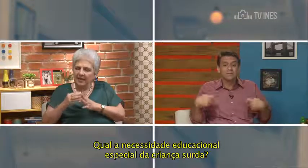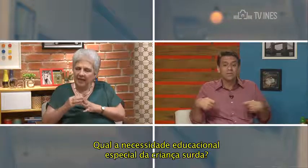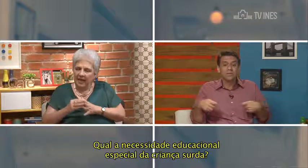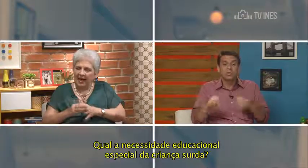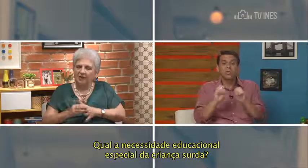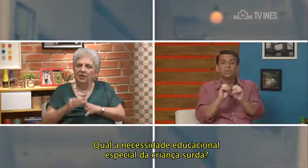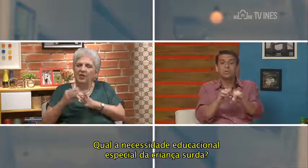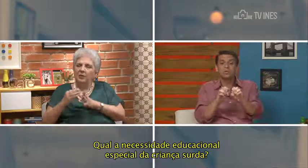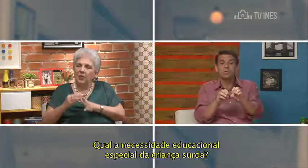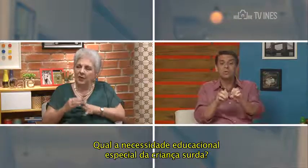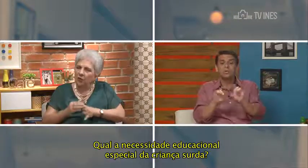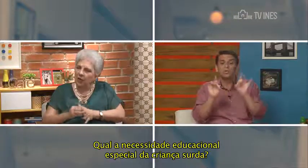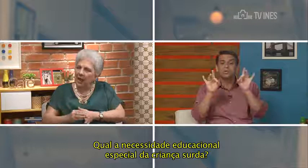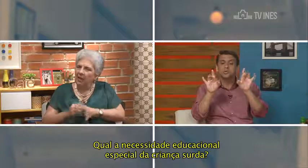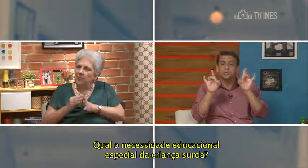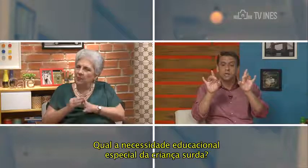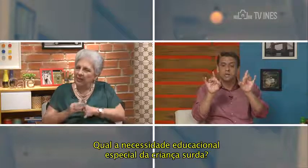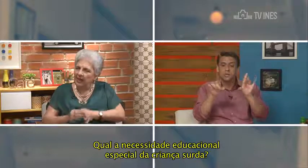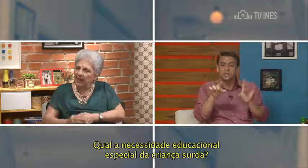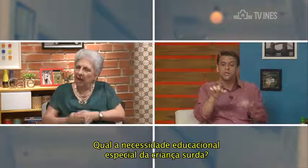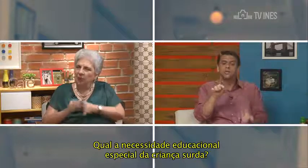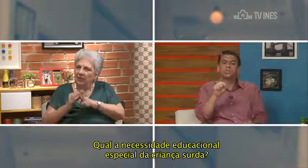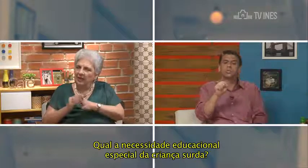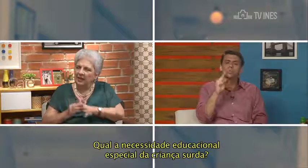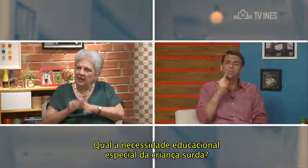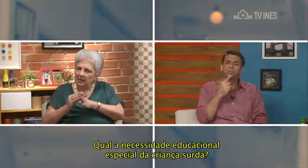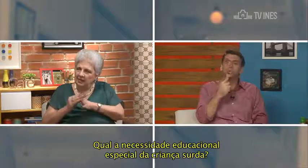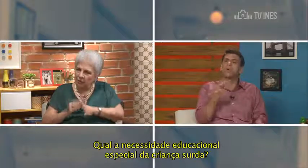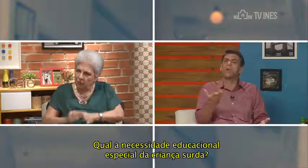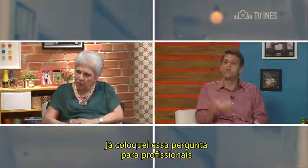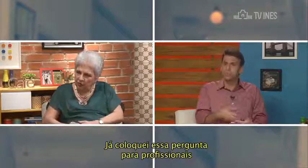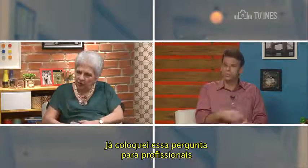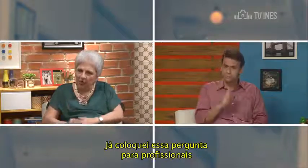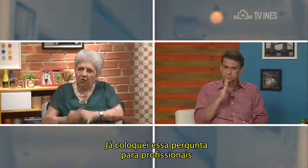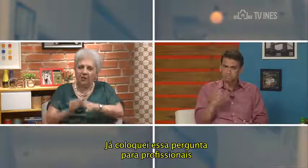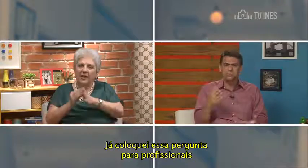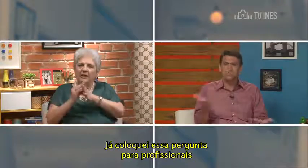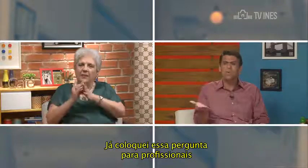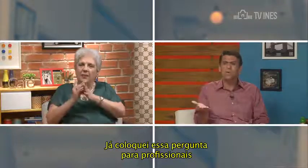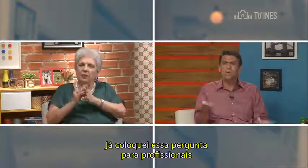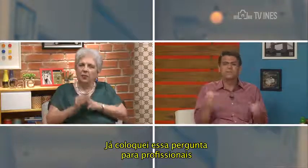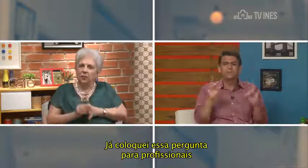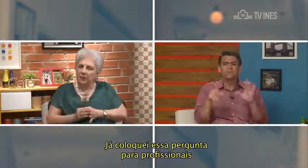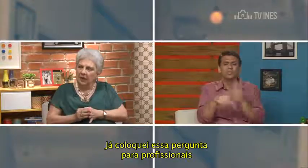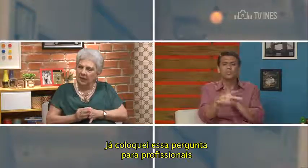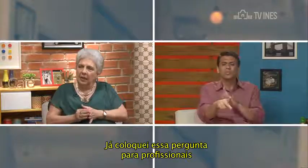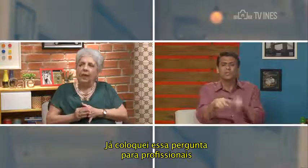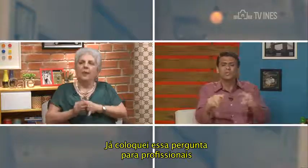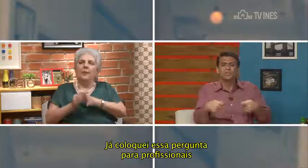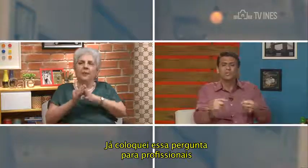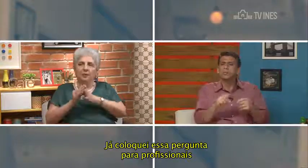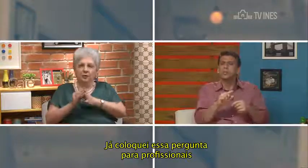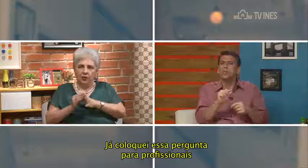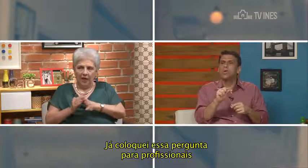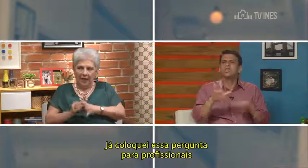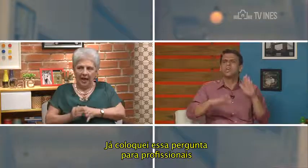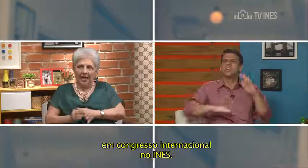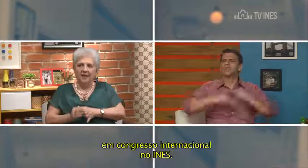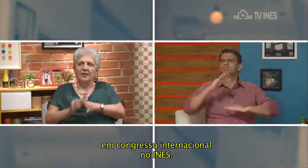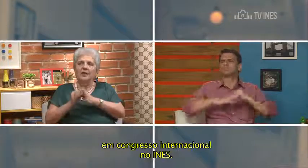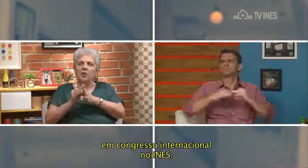Necessidade Educacional Especial Da criança Surda Eu já coloquei Essa pergunta Para